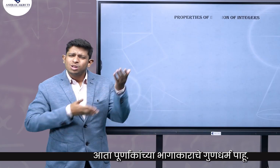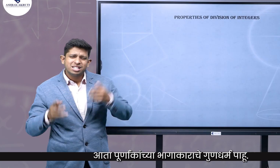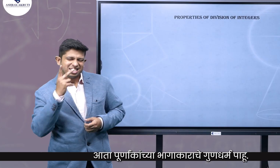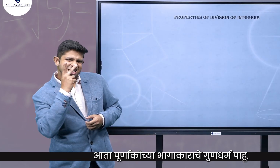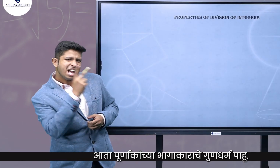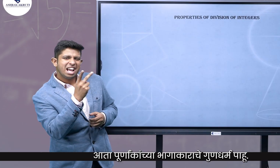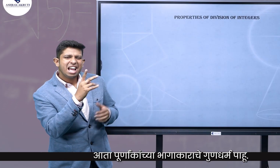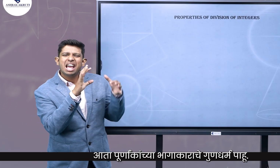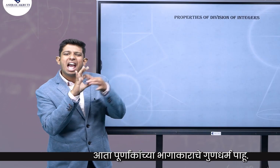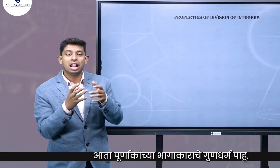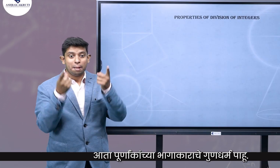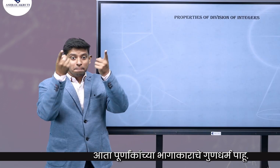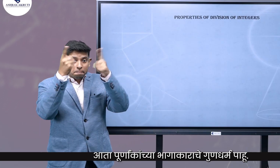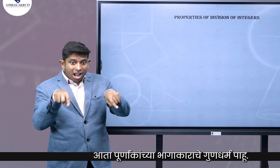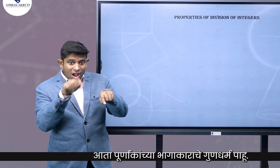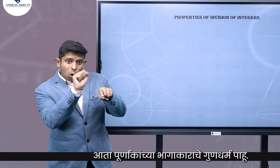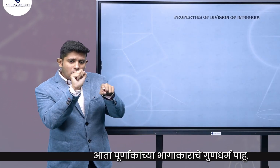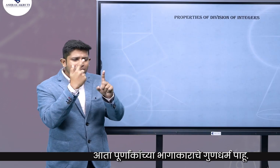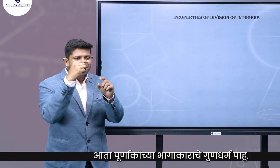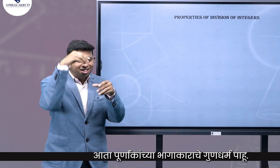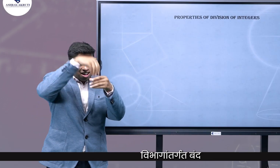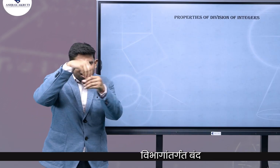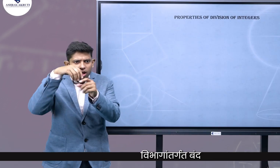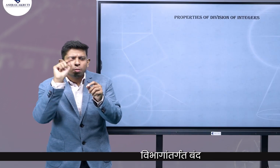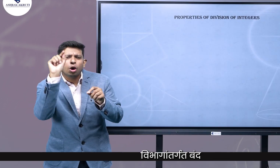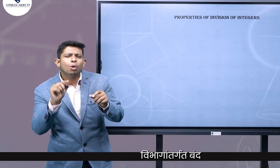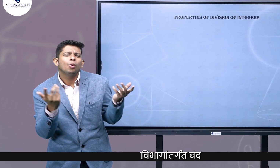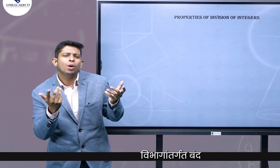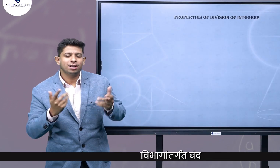आता पूर्णांकांचे भागाकाराचे गुणधर्म पाहूया. विभागांतर्गत बंद.